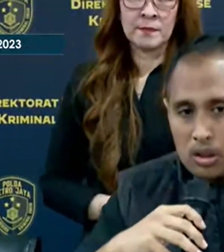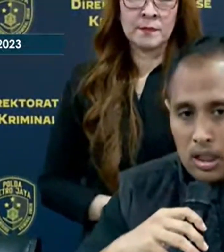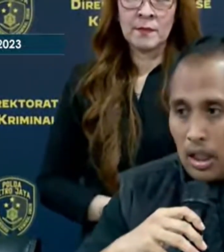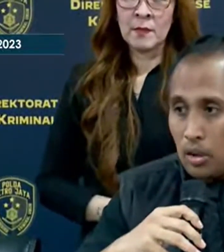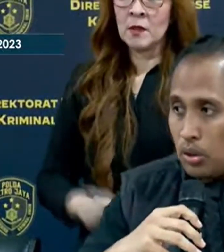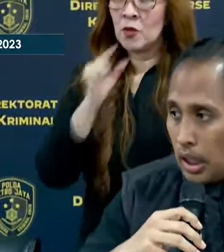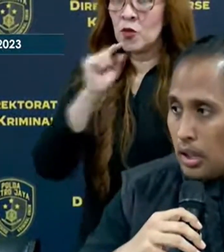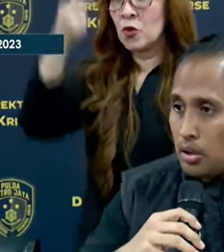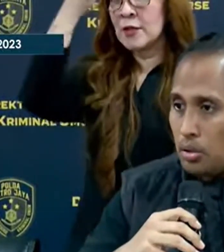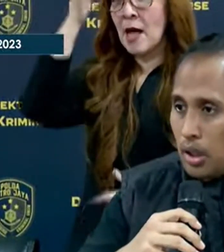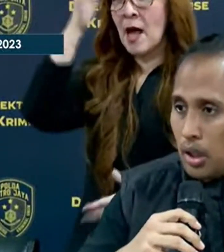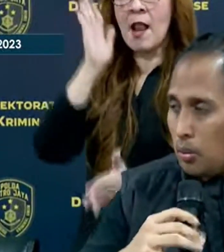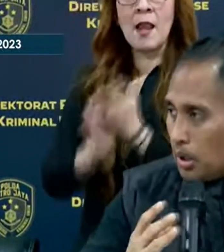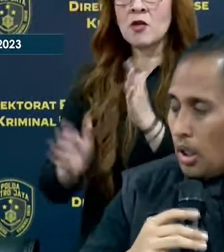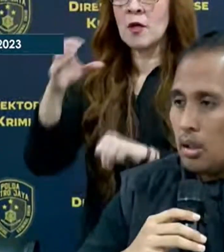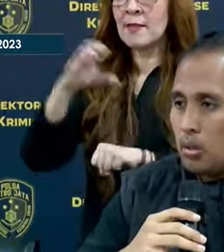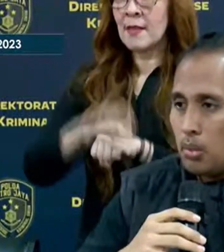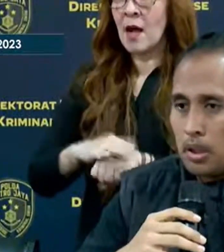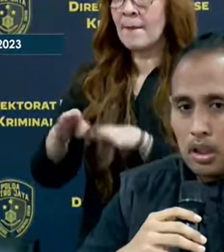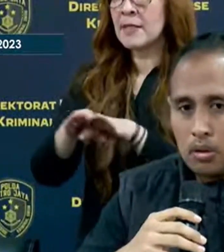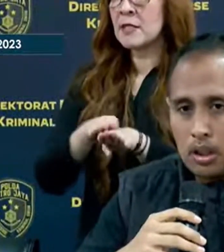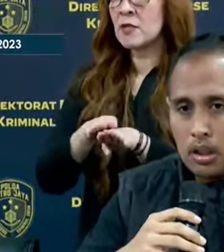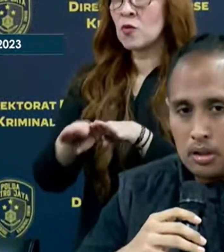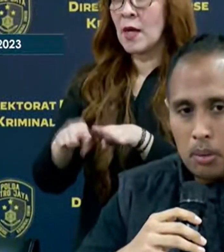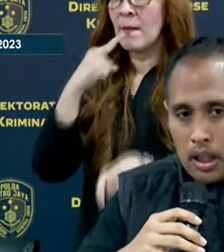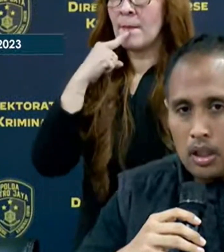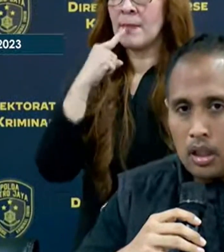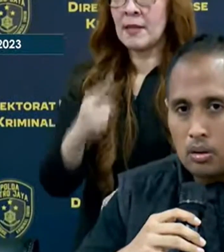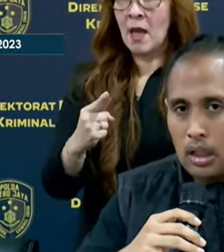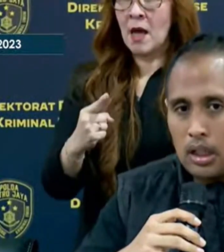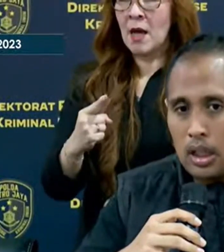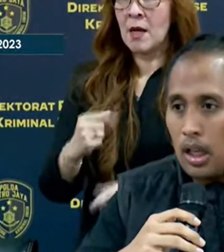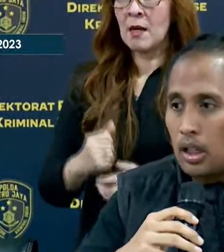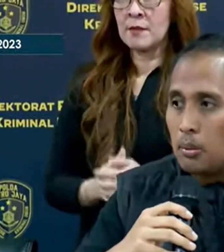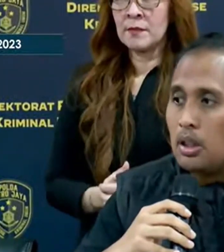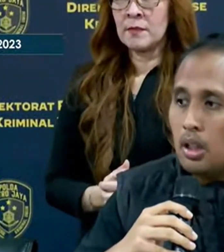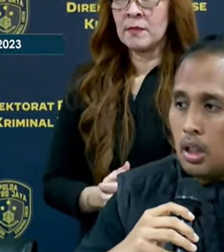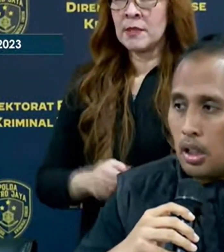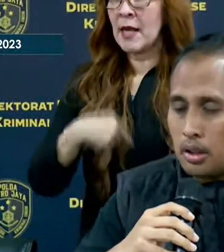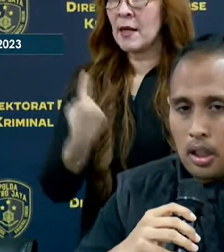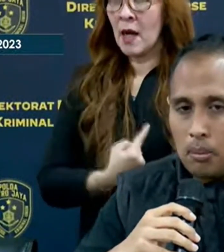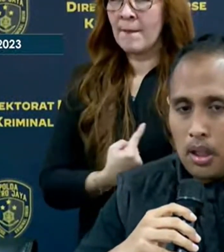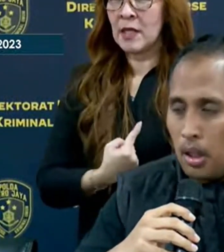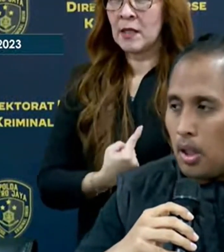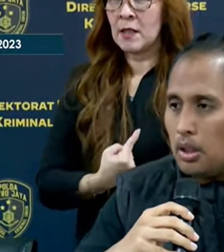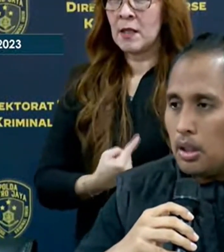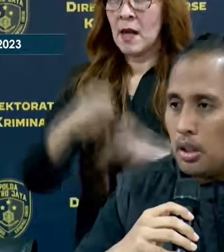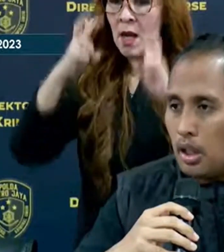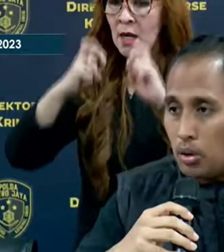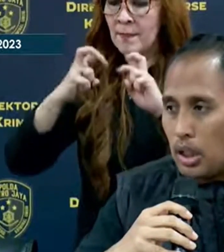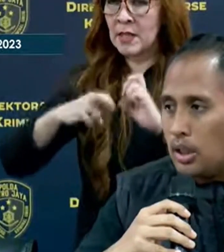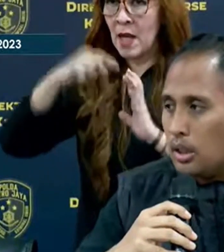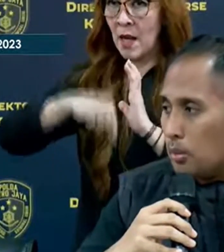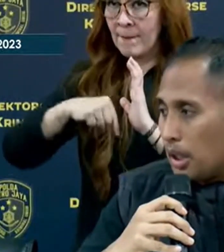untuk tersangka langsung ditahan sesuai dengan perintah Bapak direktur tadi yang disampaikan langsung ditahan dan akan kami laksanakan pendalaman lebih